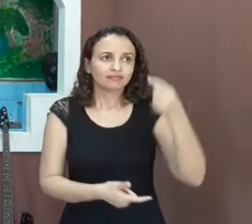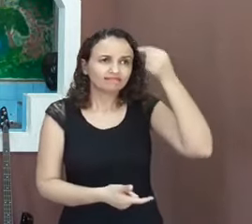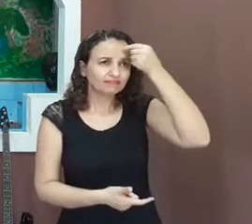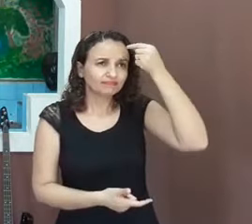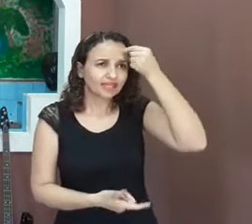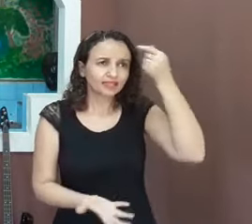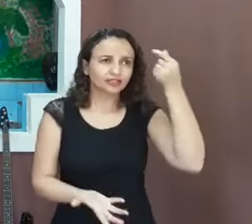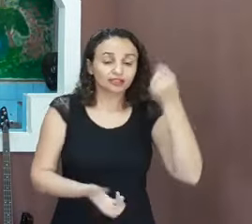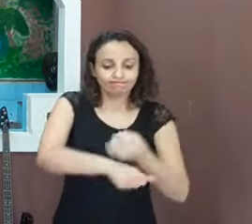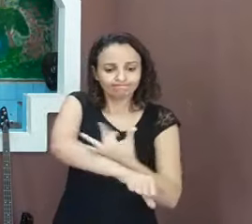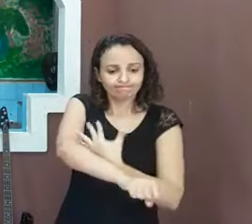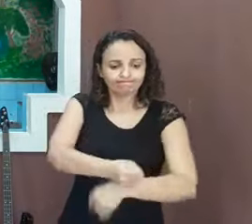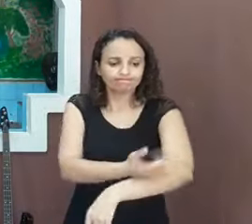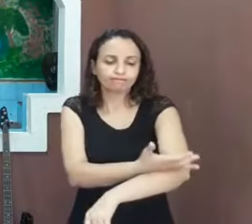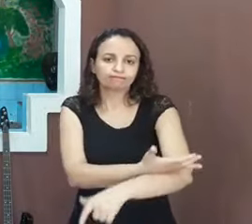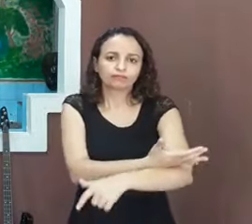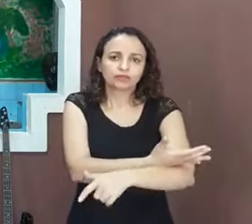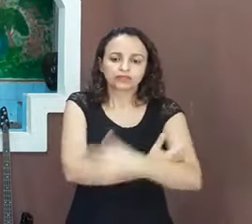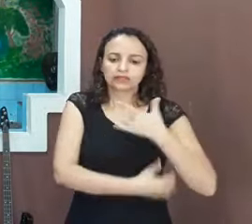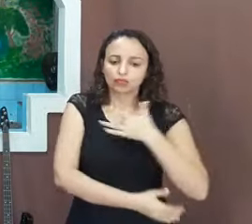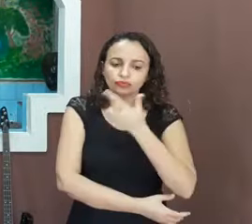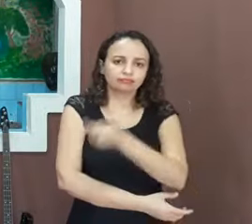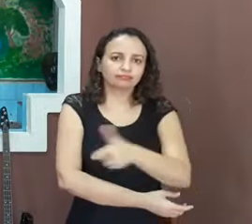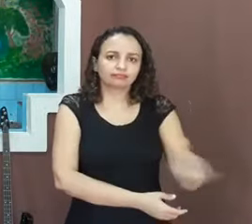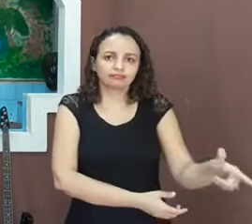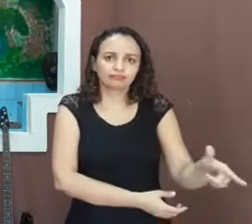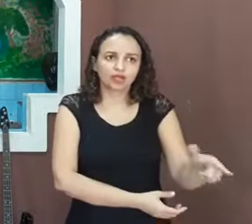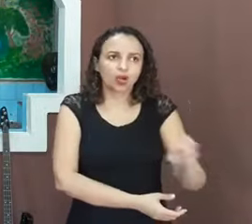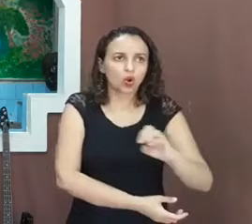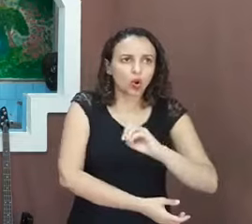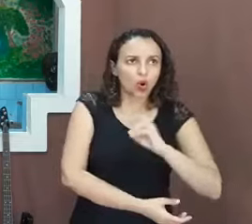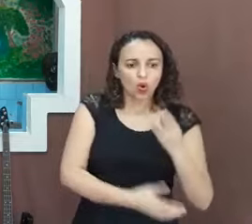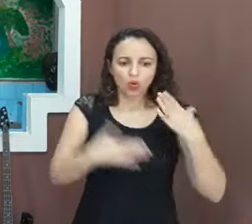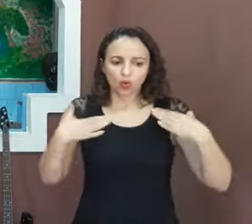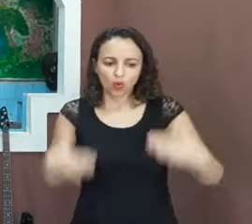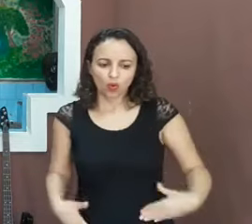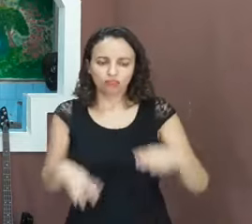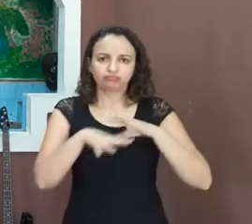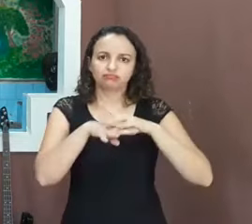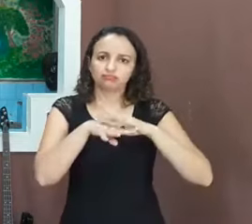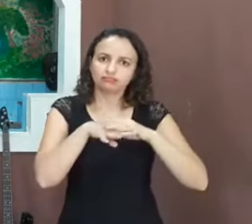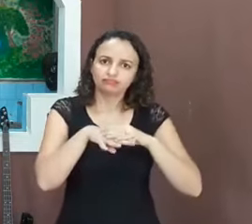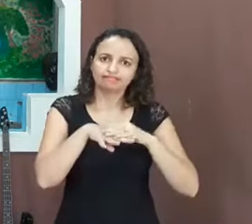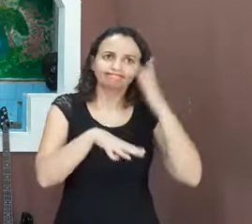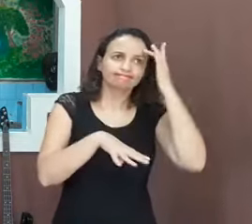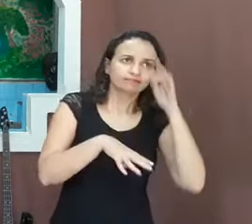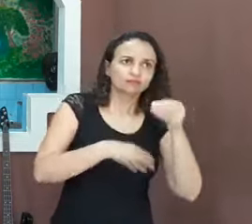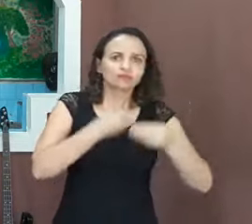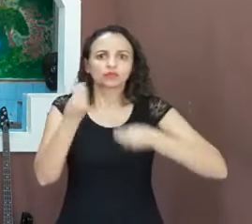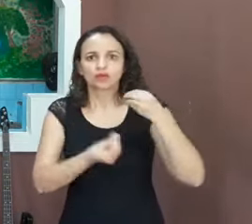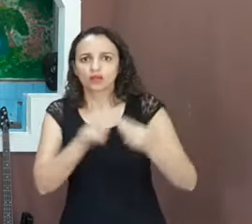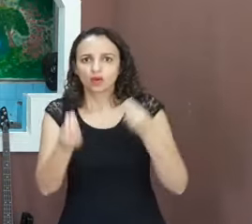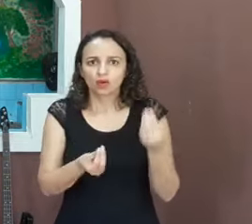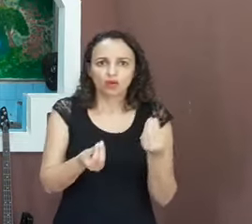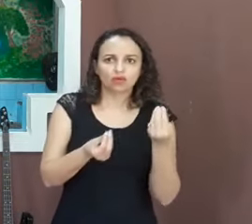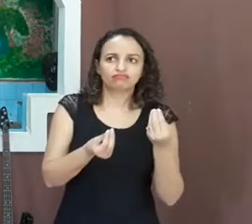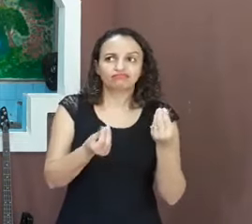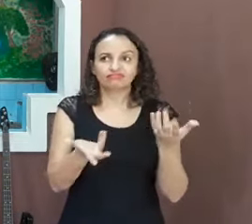de saúde emocional, ou por uma questão de saúde física, ou não sei por que questão que